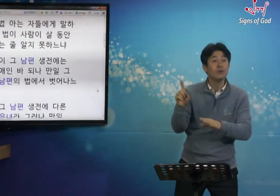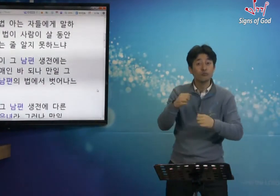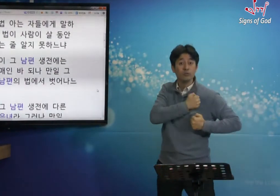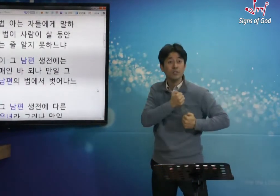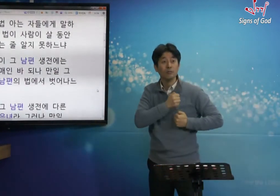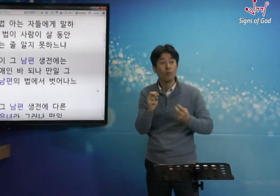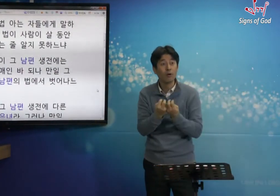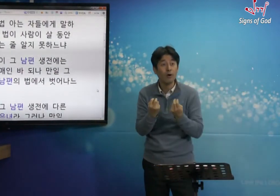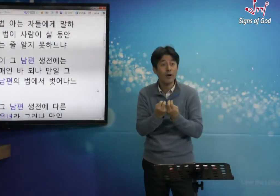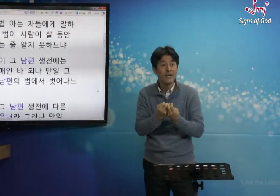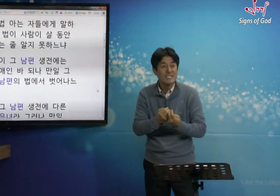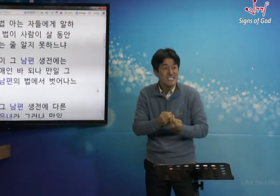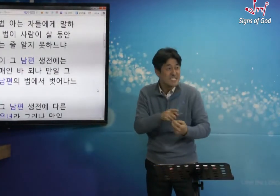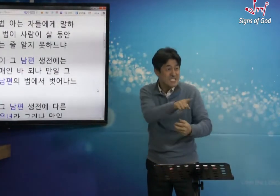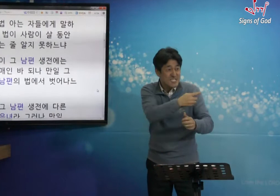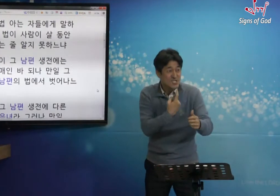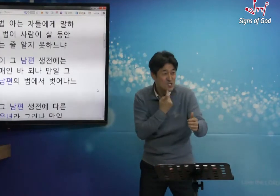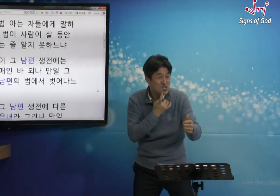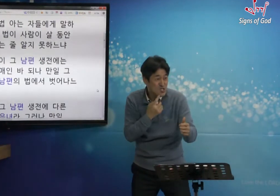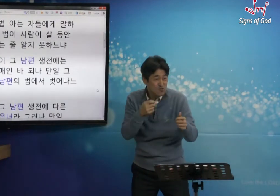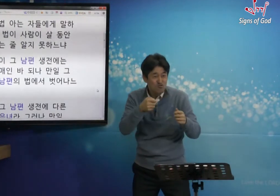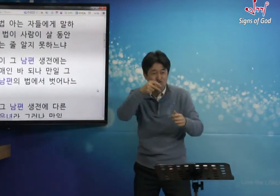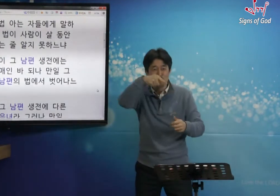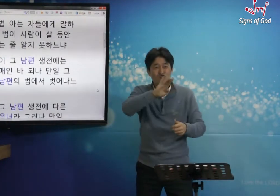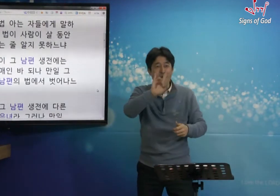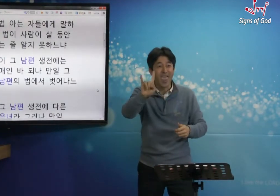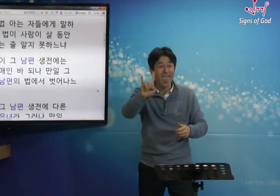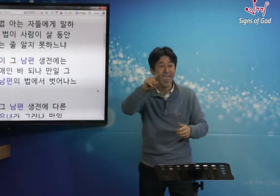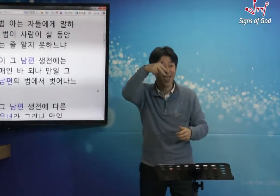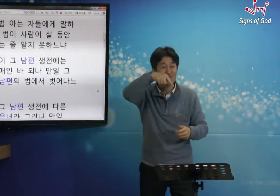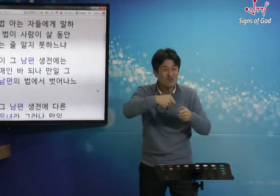한다면 북한의 군인들이 그를